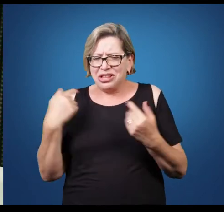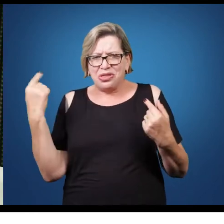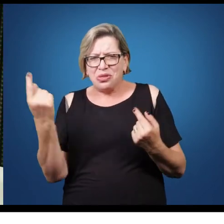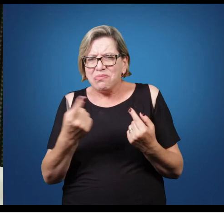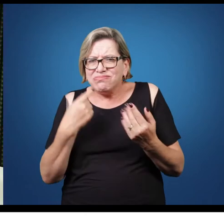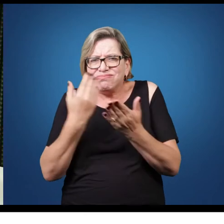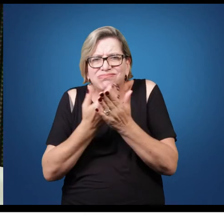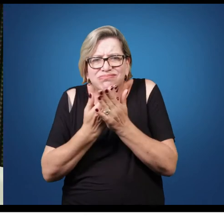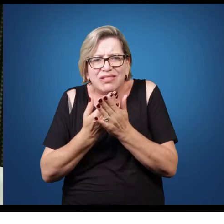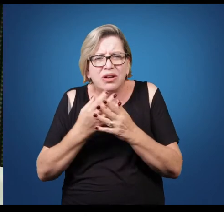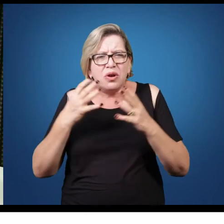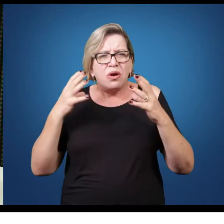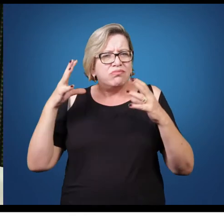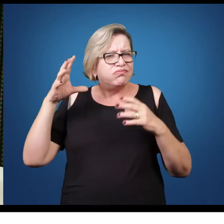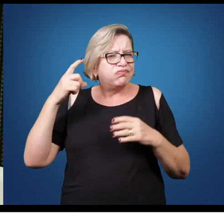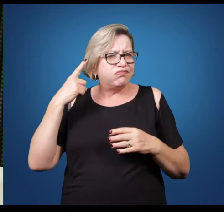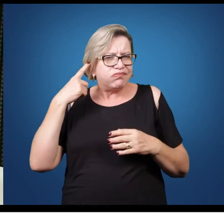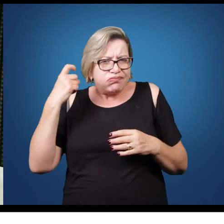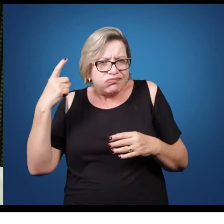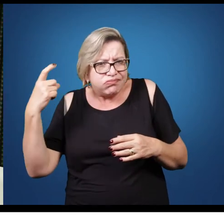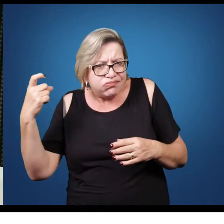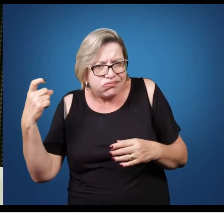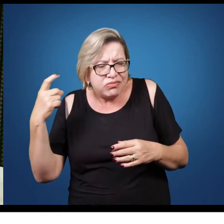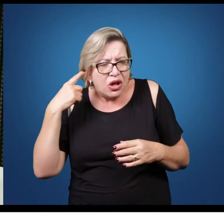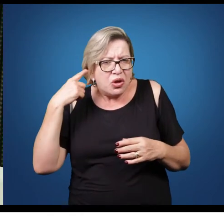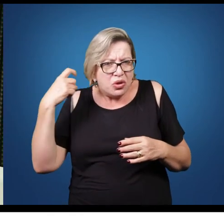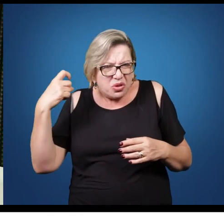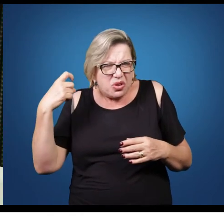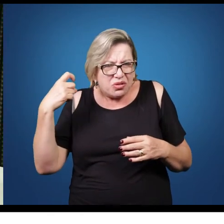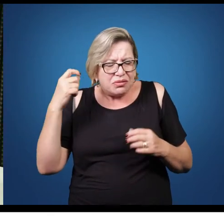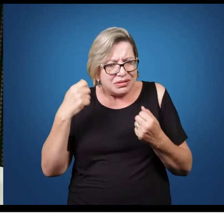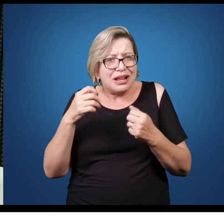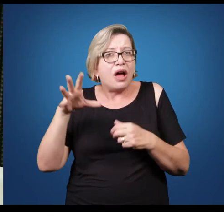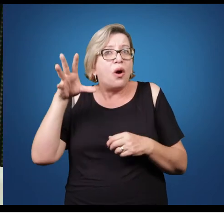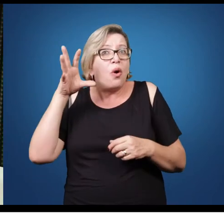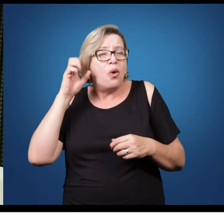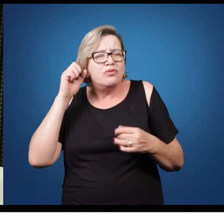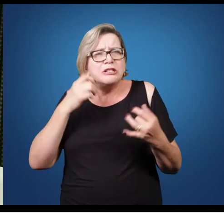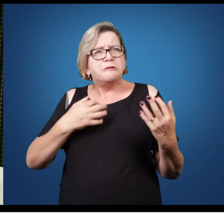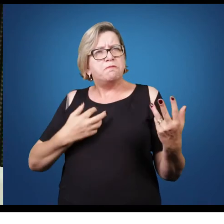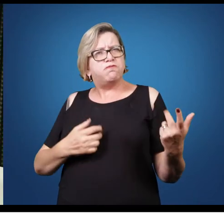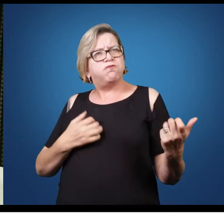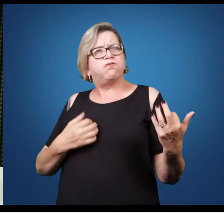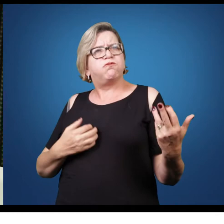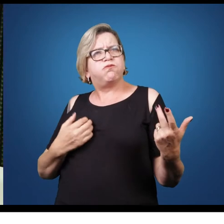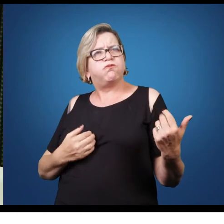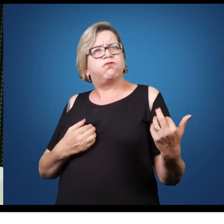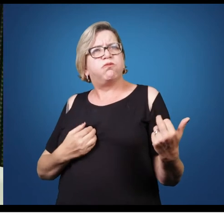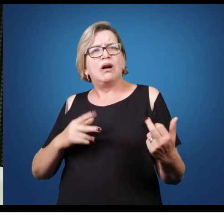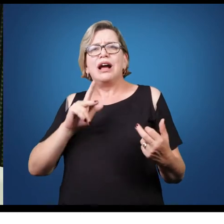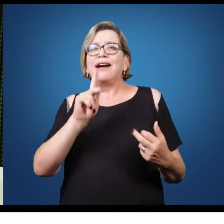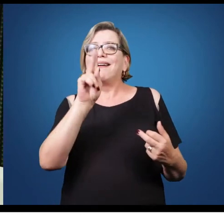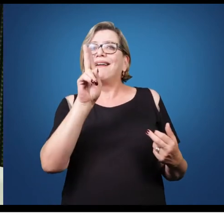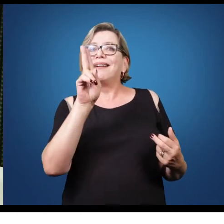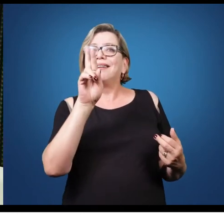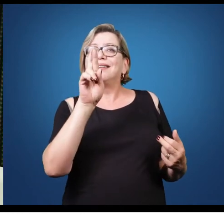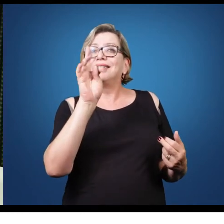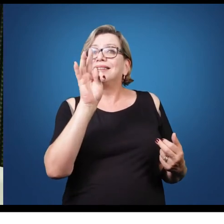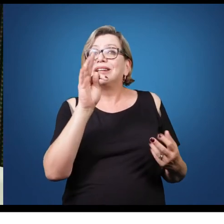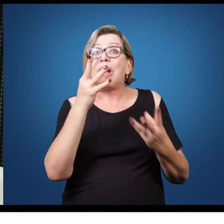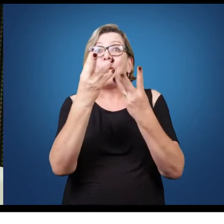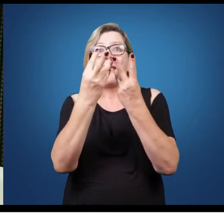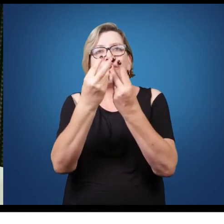todos ons sendo que a história do som da sua unidade vamos escutar lá que tá rolando que ficou bem que qualidade sonora tranquilo